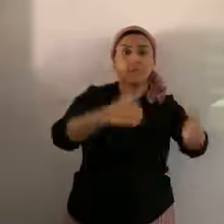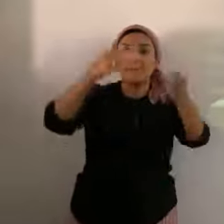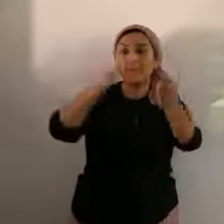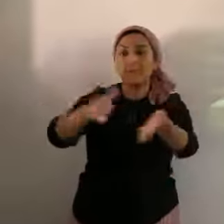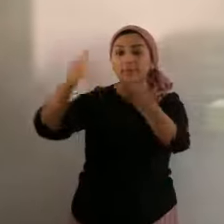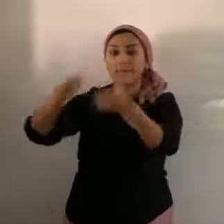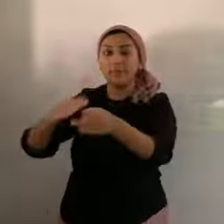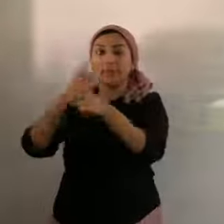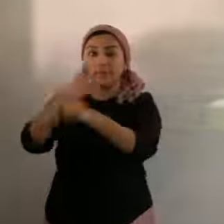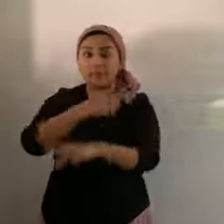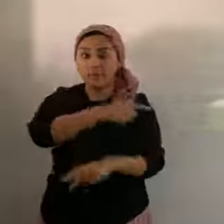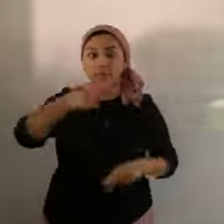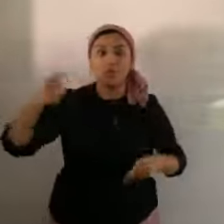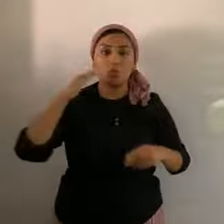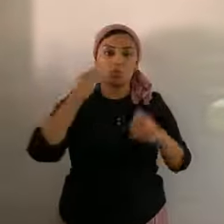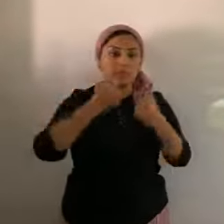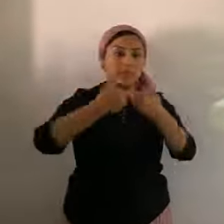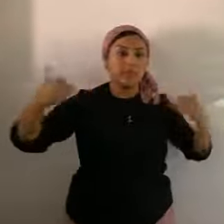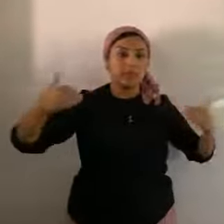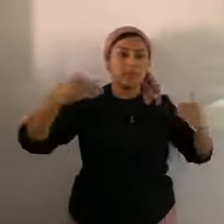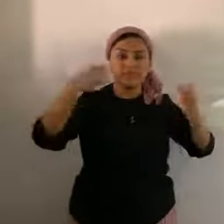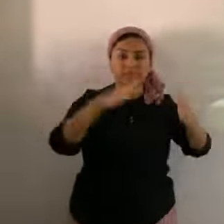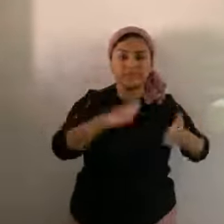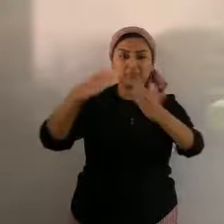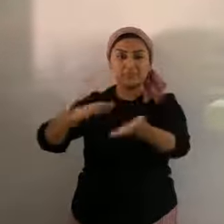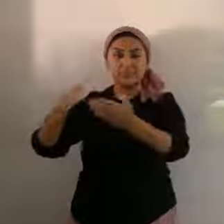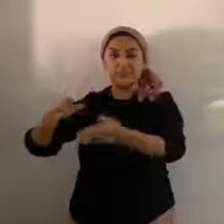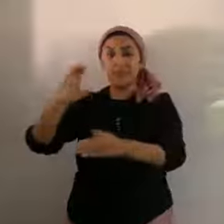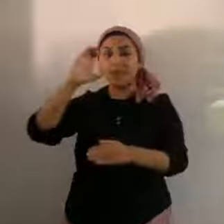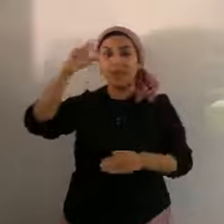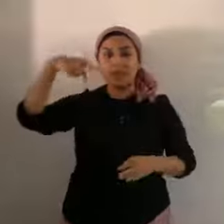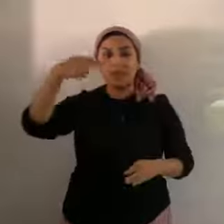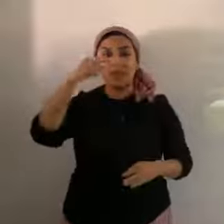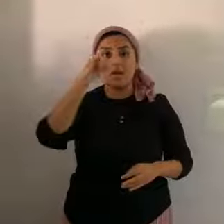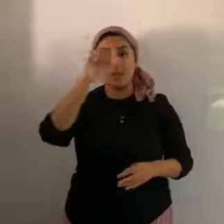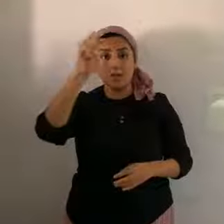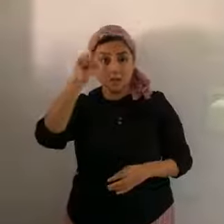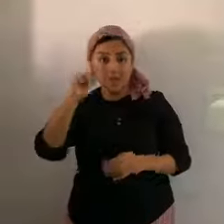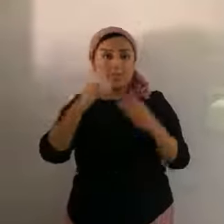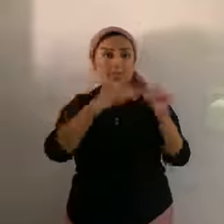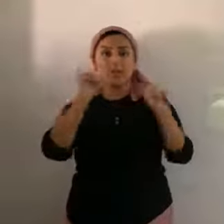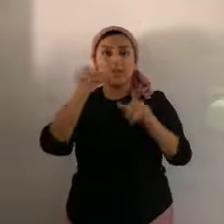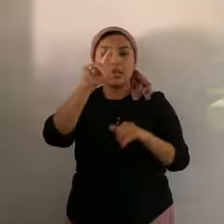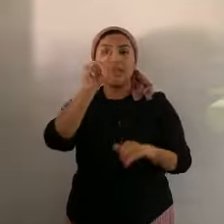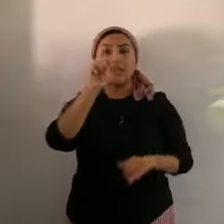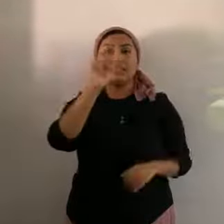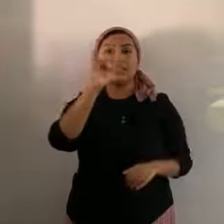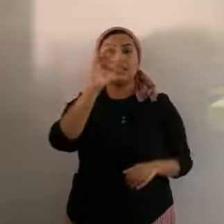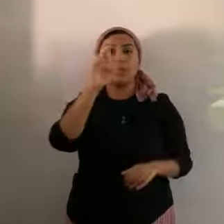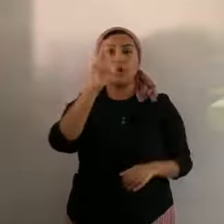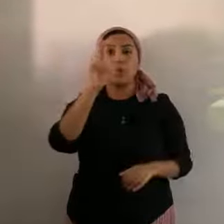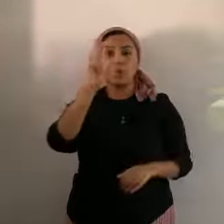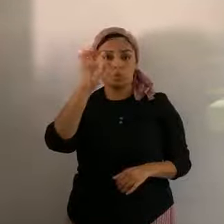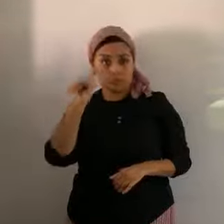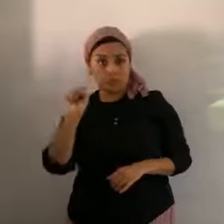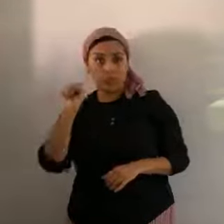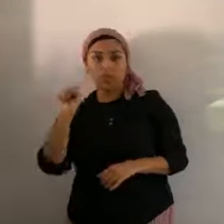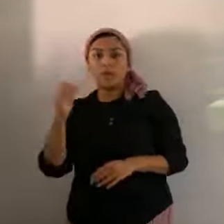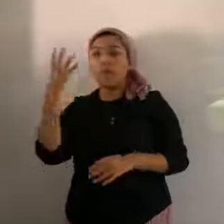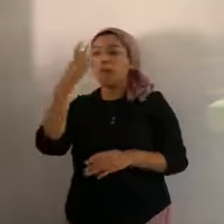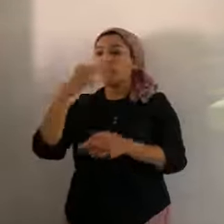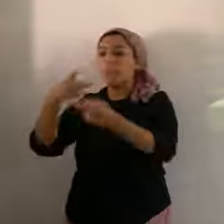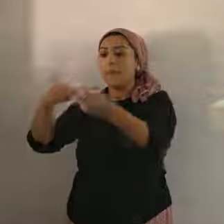también cuando de ellos me aparte. Efraín, según veo, es semejante a Tiro, situado en lugar delicioso, pero Efraín